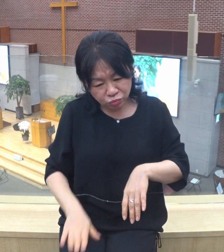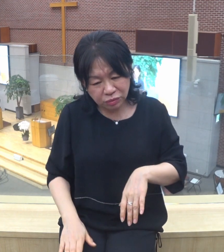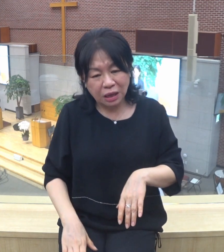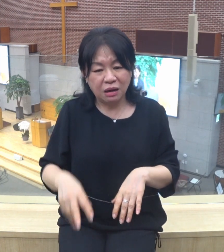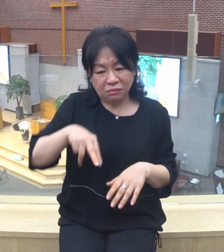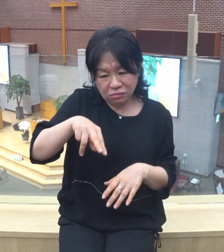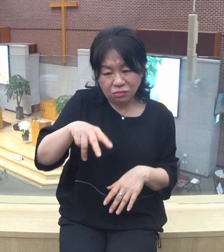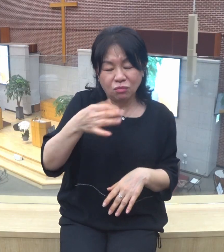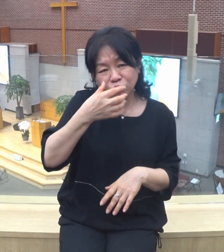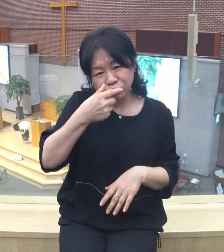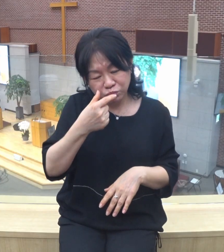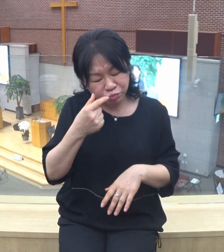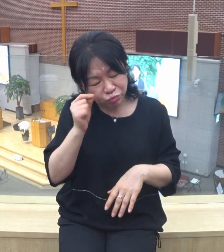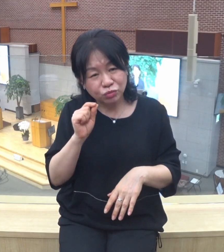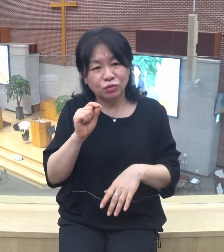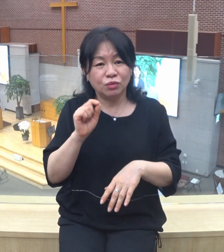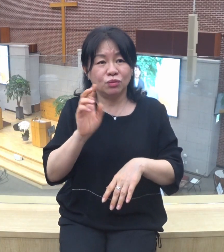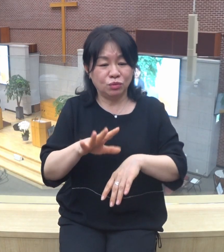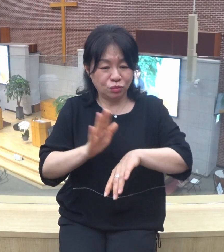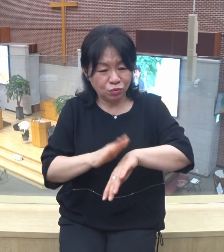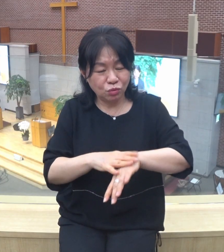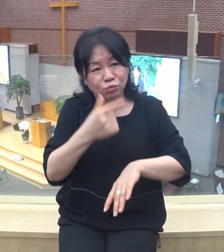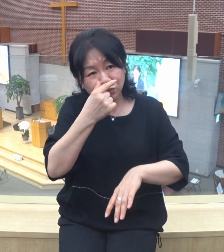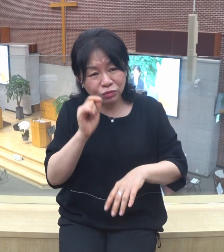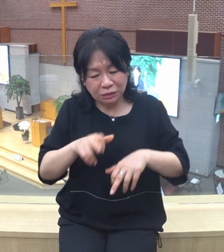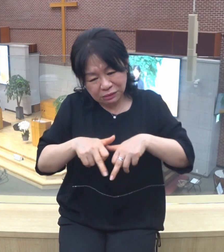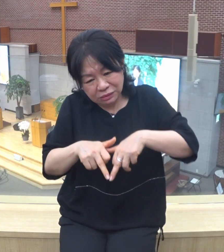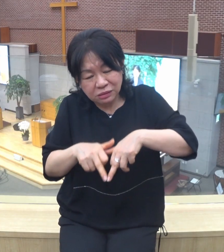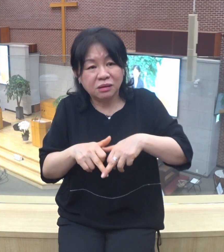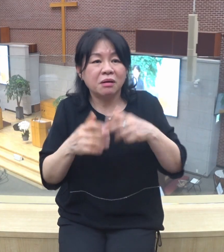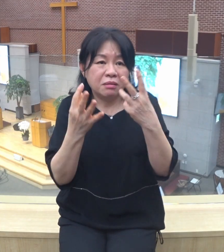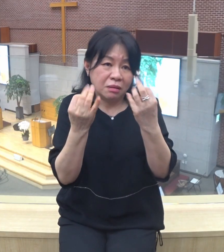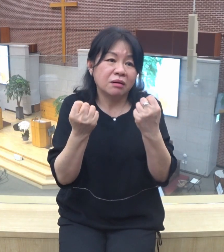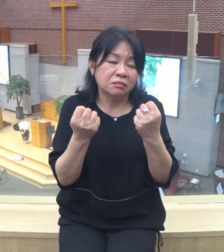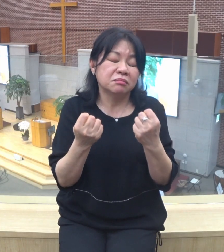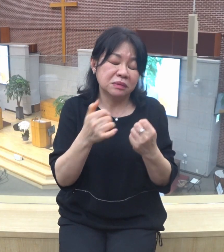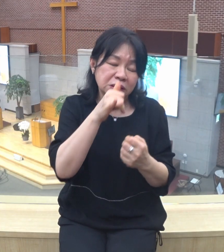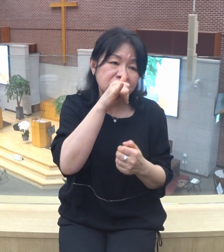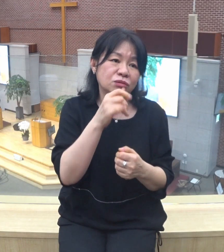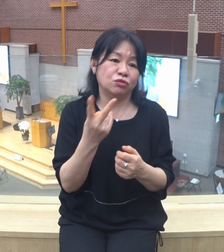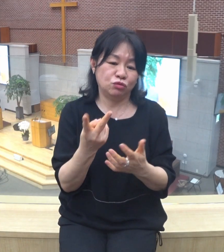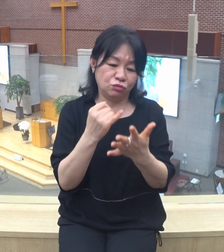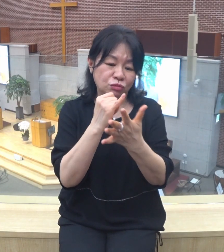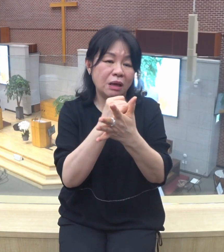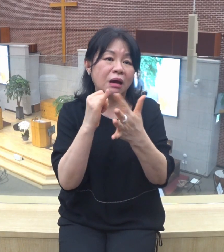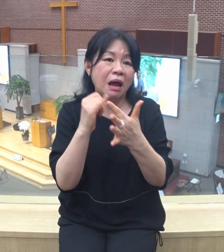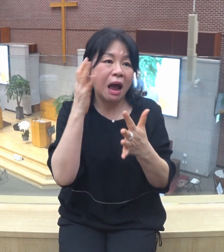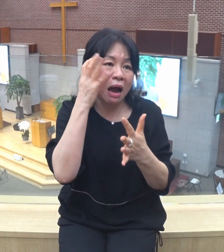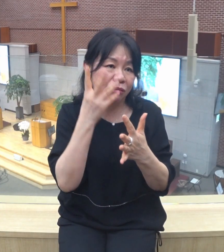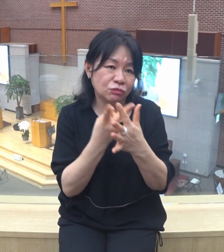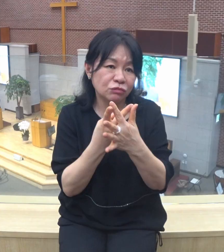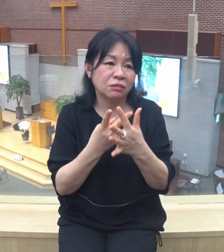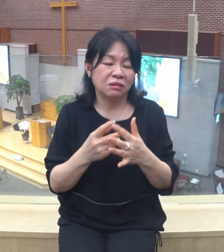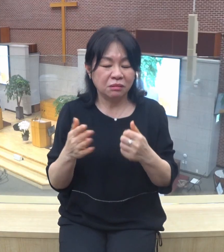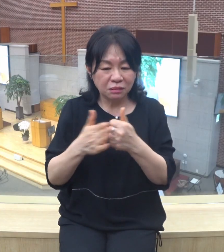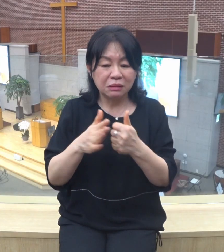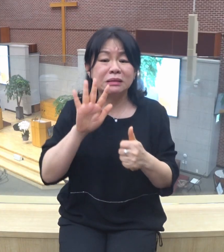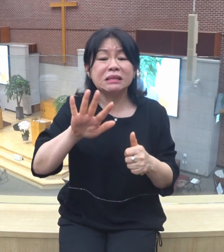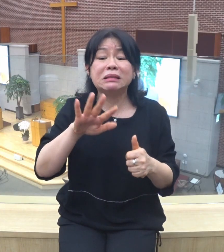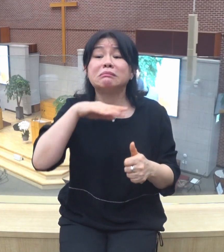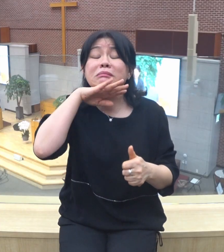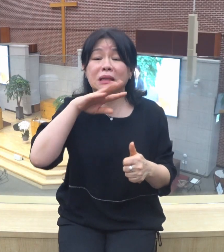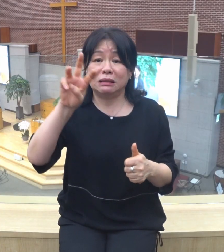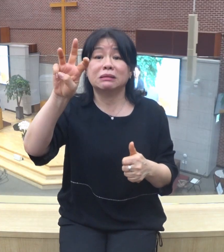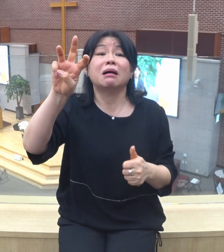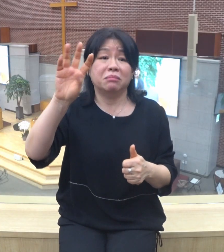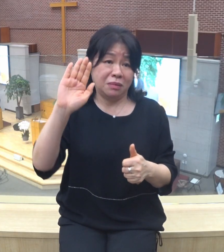약간 불편하고 한쪽 눈은 의안을 해야 했습니다. 사실 이제 둘 다 30이 넘었으니 아이들이 아닙니다.